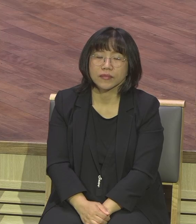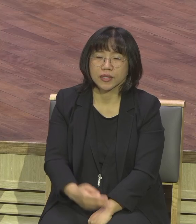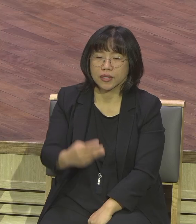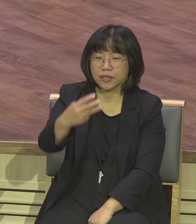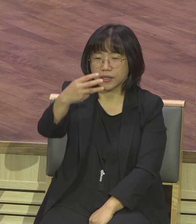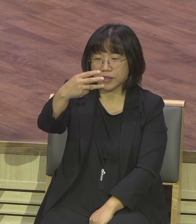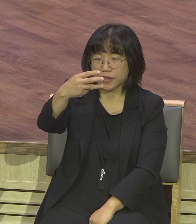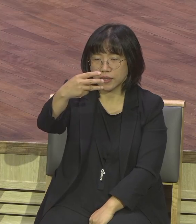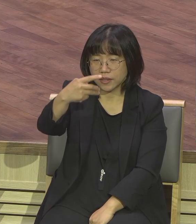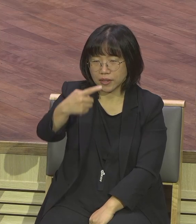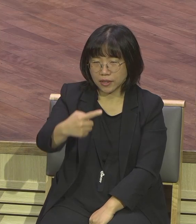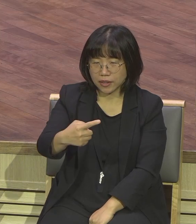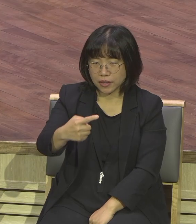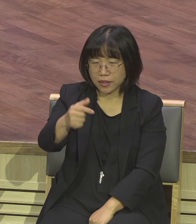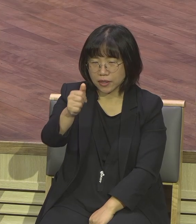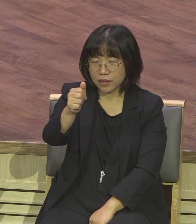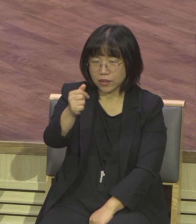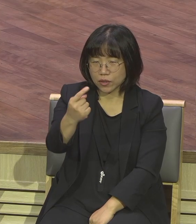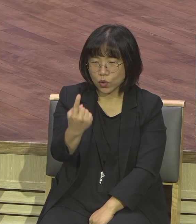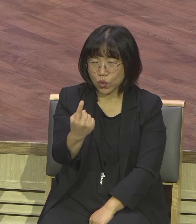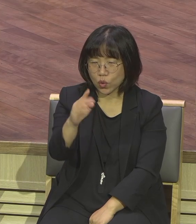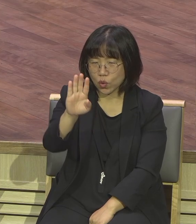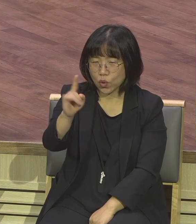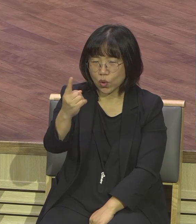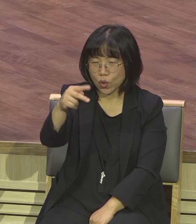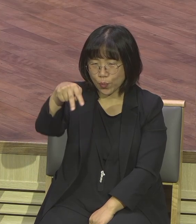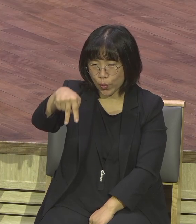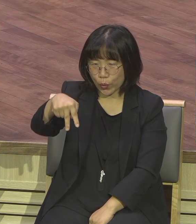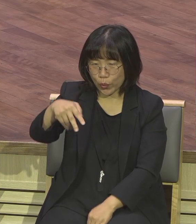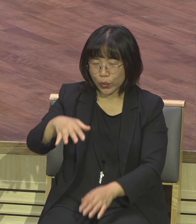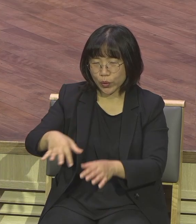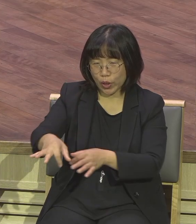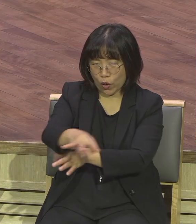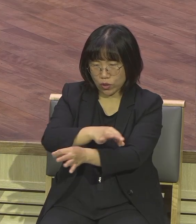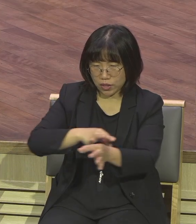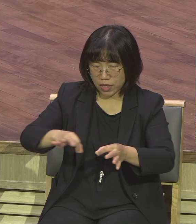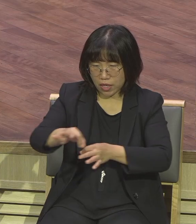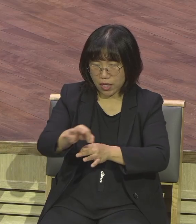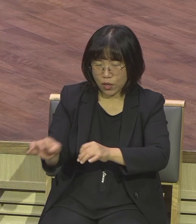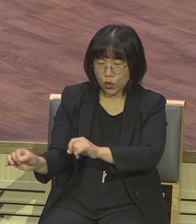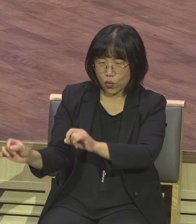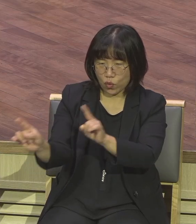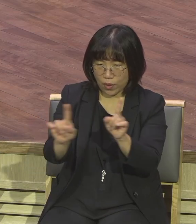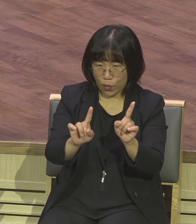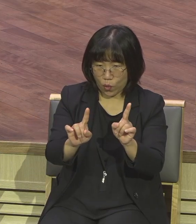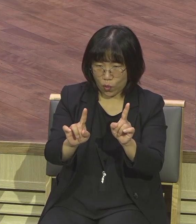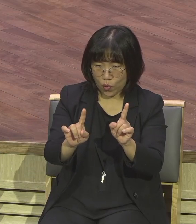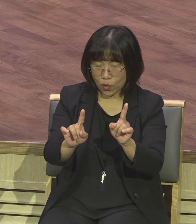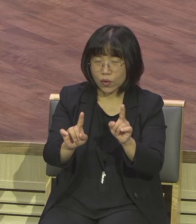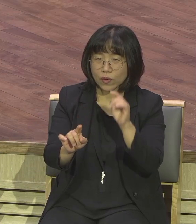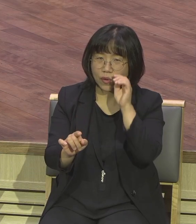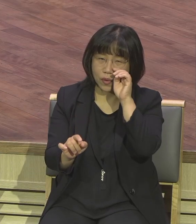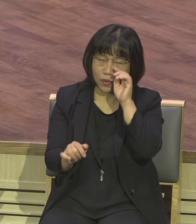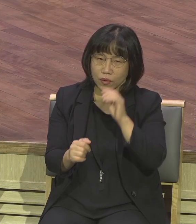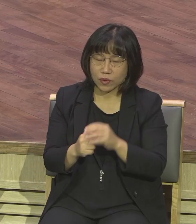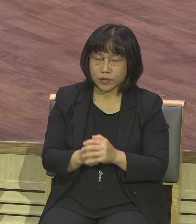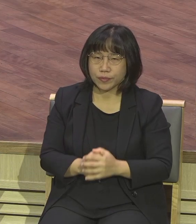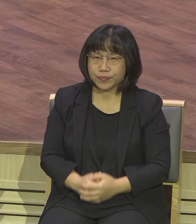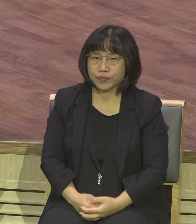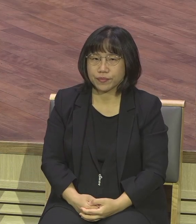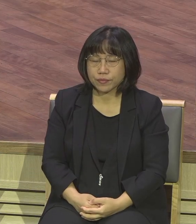로봇 경제 회복입니다. 이게 로봇 경제 회복. 이거 하고 제가 마치겠는데, 로봇